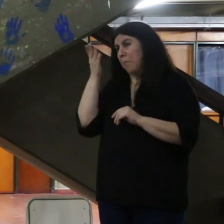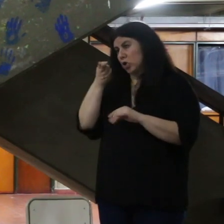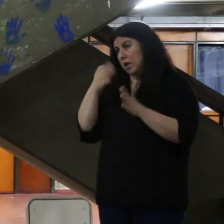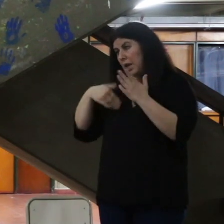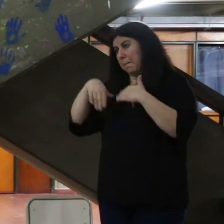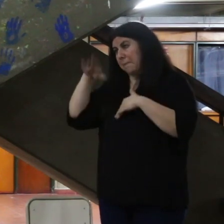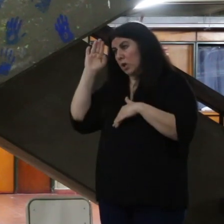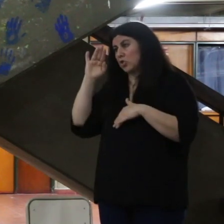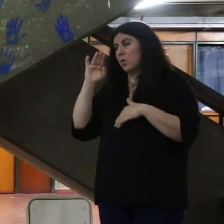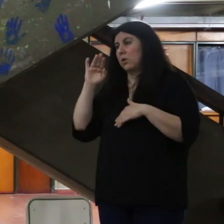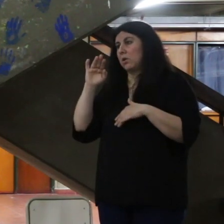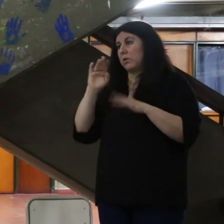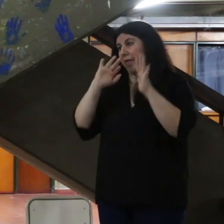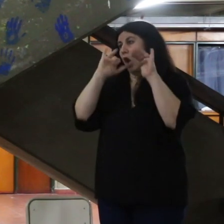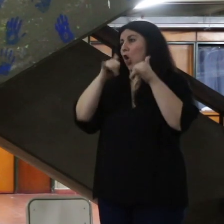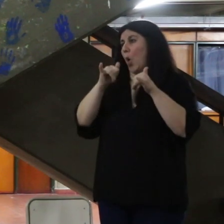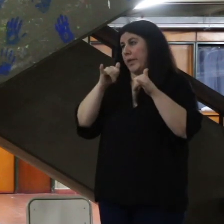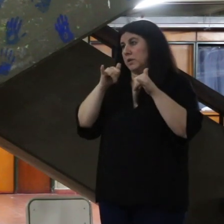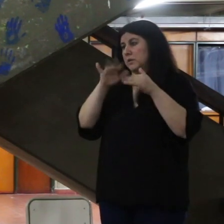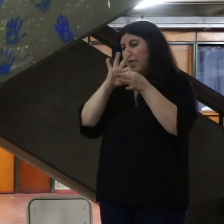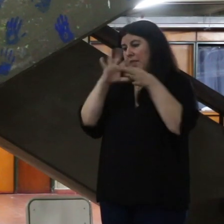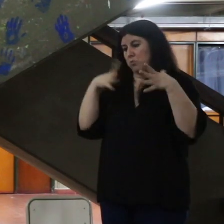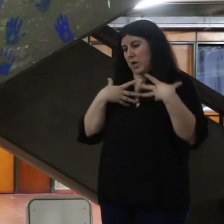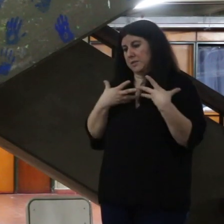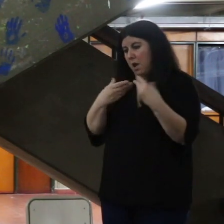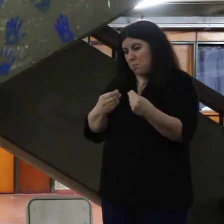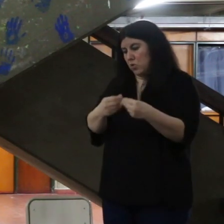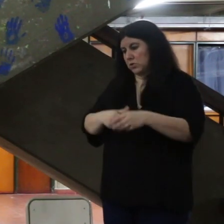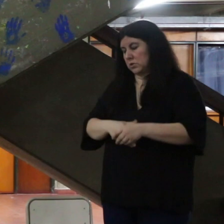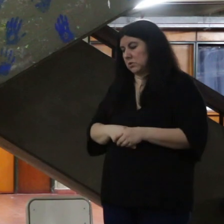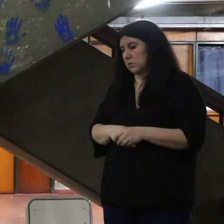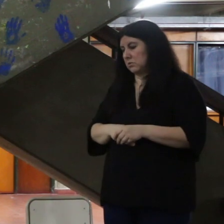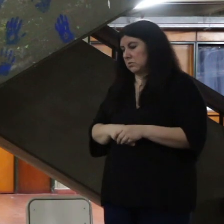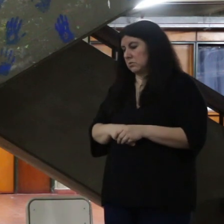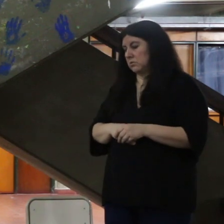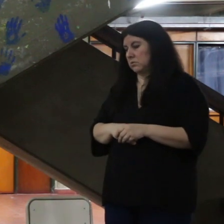de jóvenes, ¿sí? Y